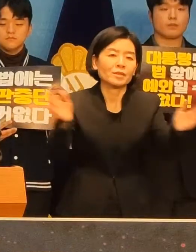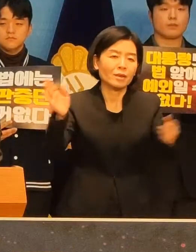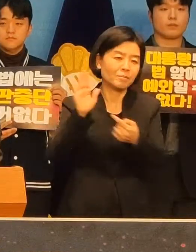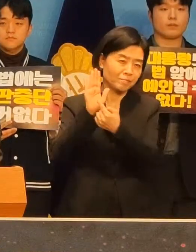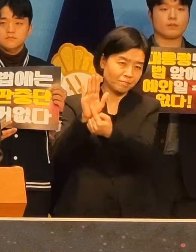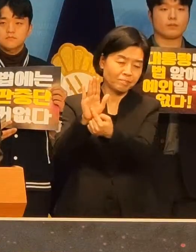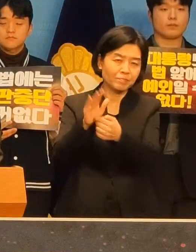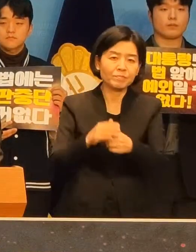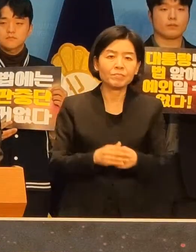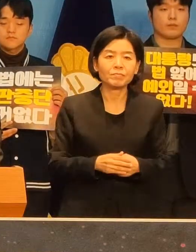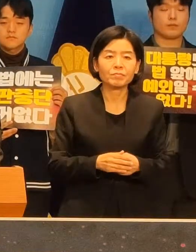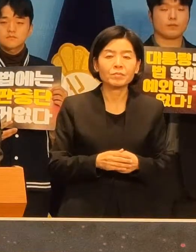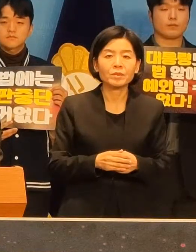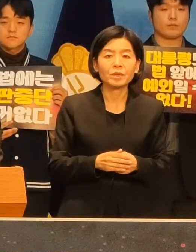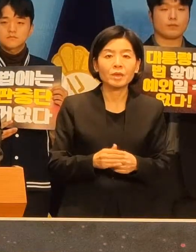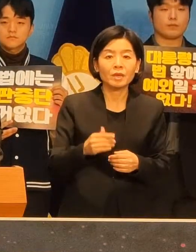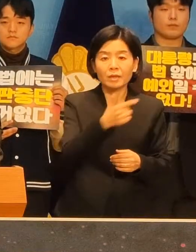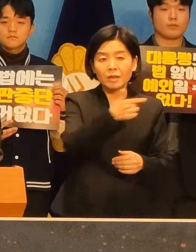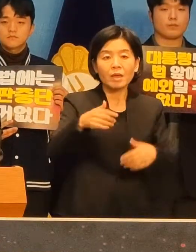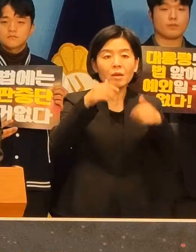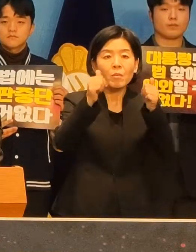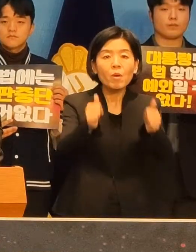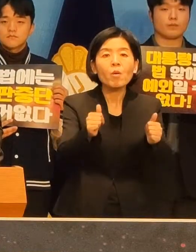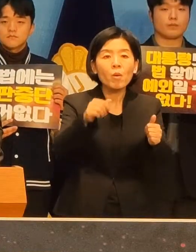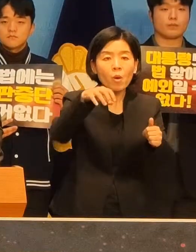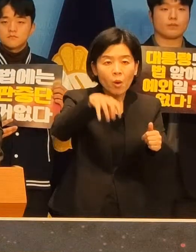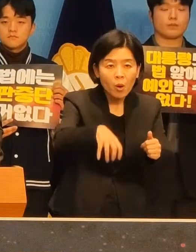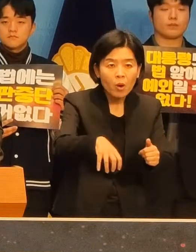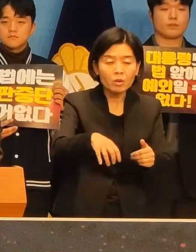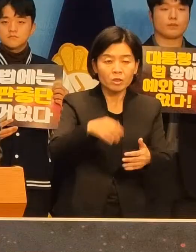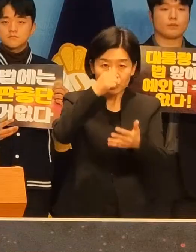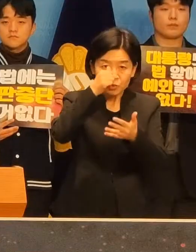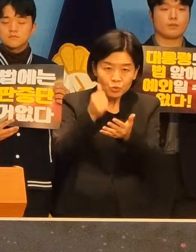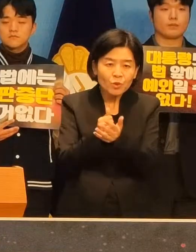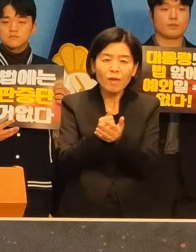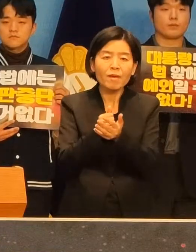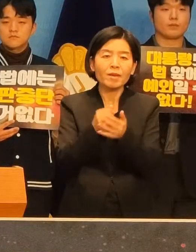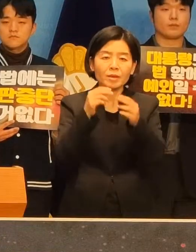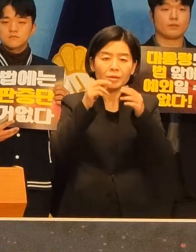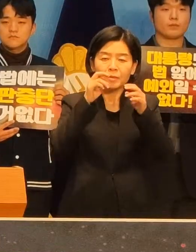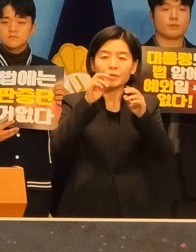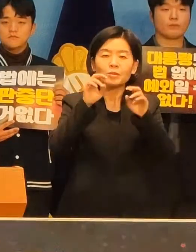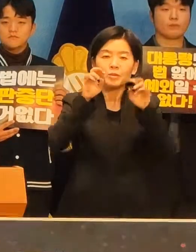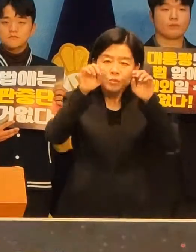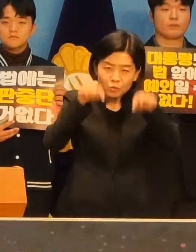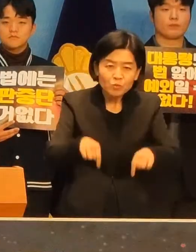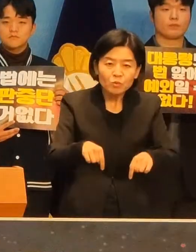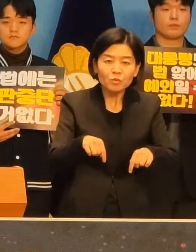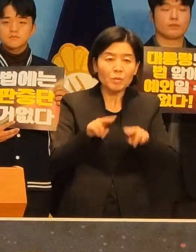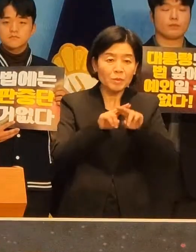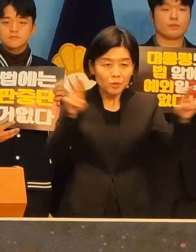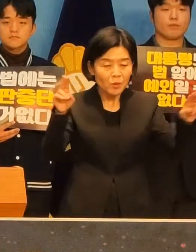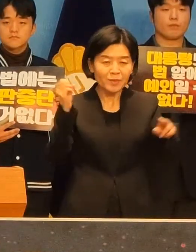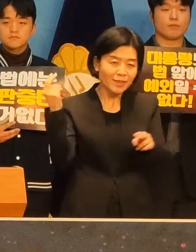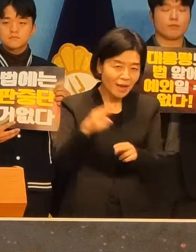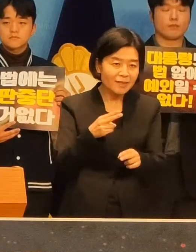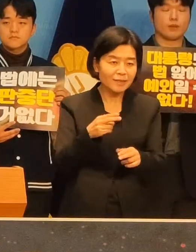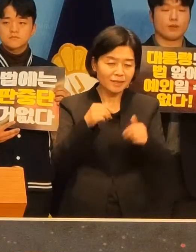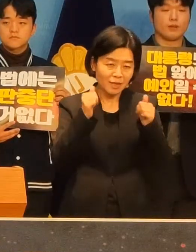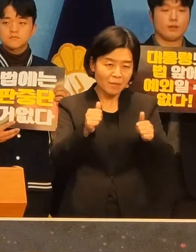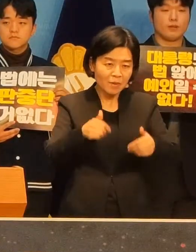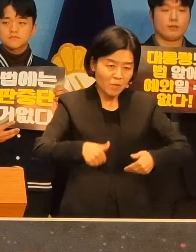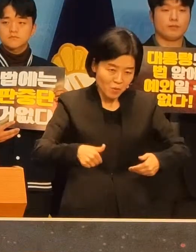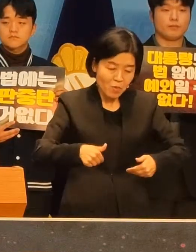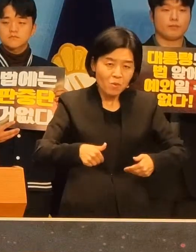말하겠습니다. 대법원 유죄 취지 파기환송으로 범죄 확정 피고인 신분이나 다름없는 사람이